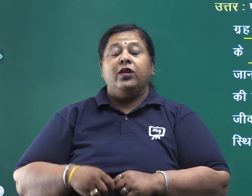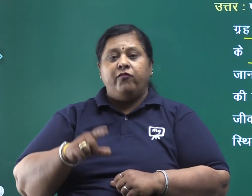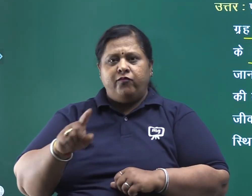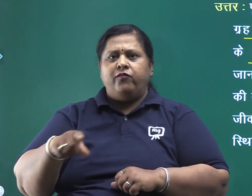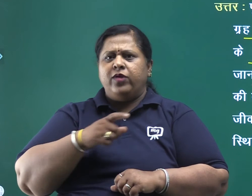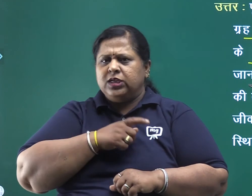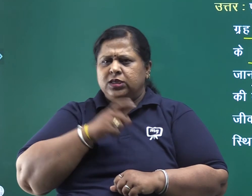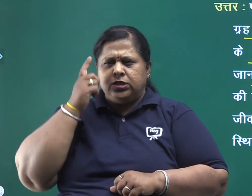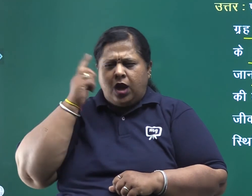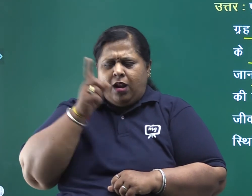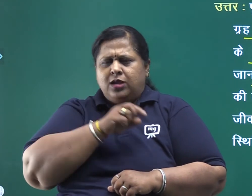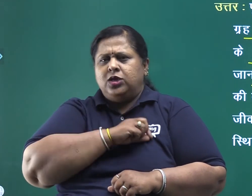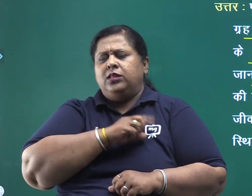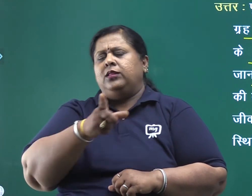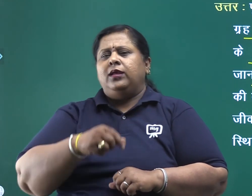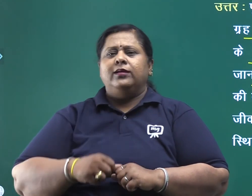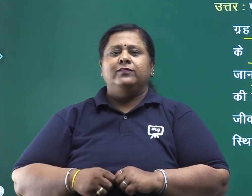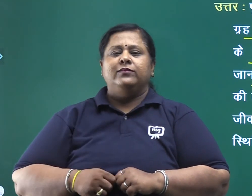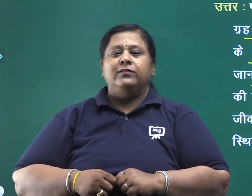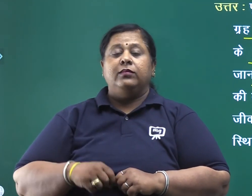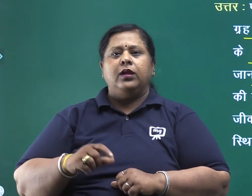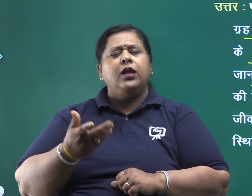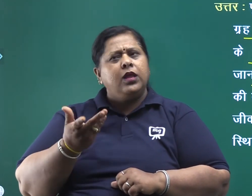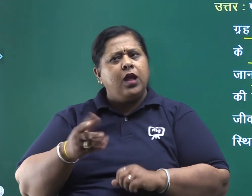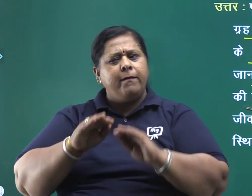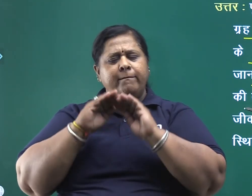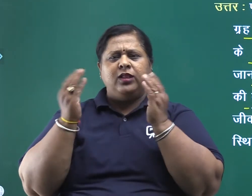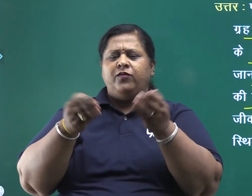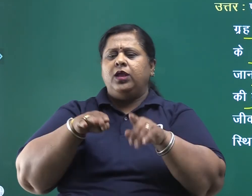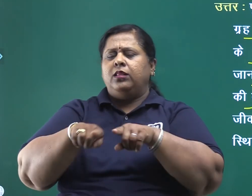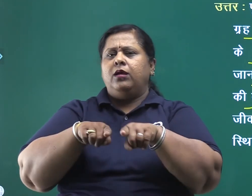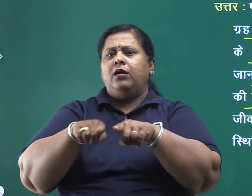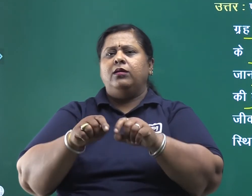वे जानना चाहते थे क्या पृथ्वी की तरह